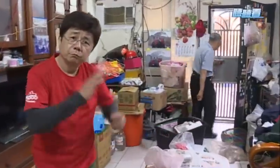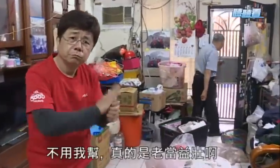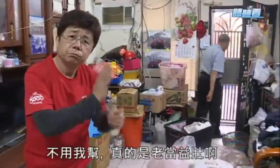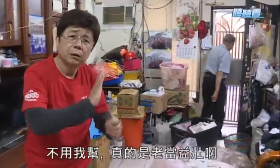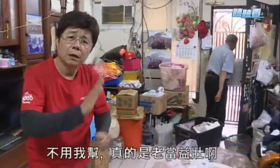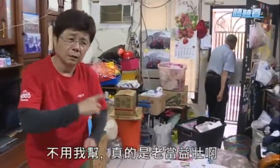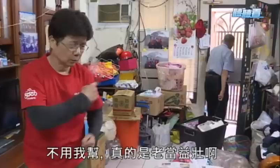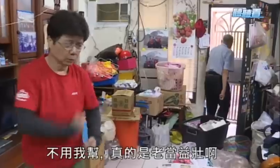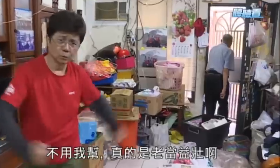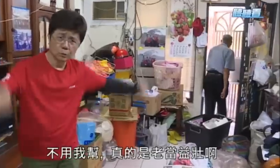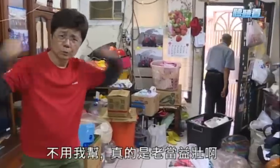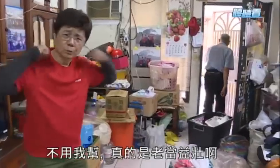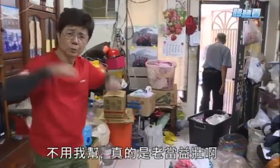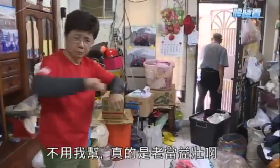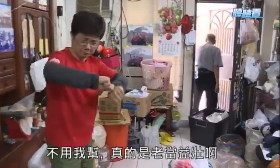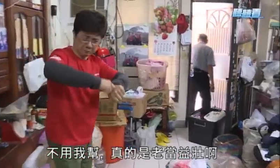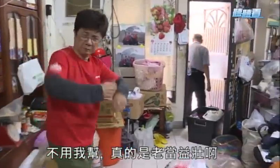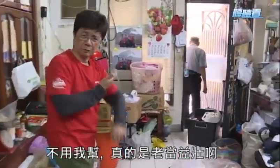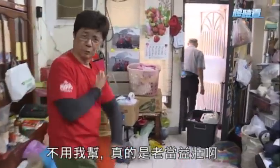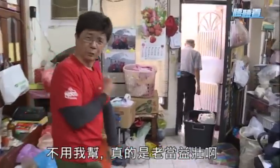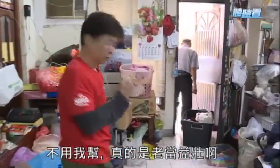不用我帮啊，真的是老当益壮啊。